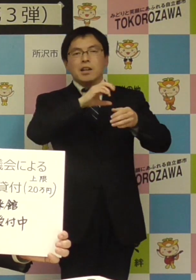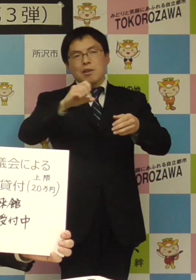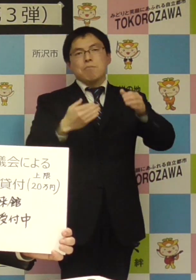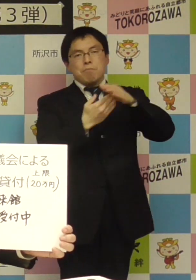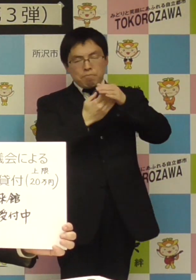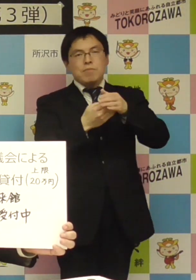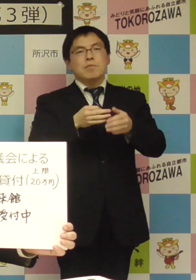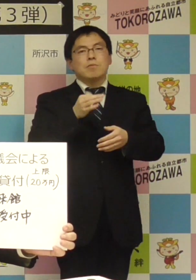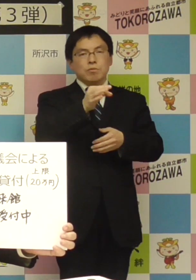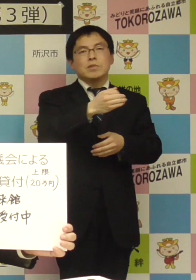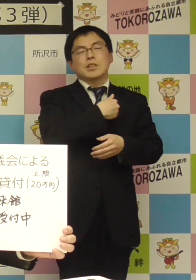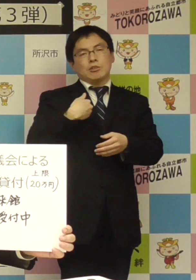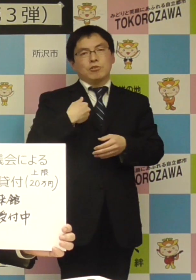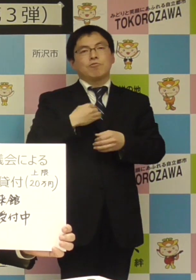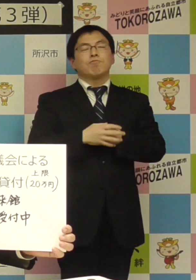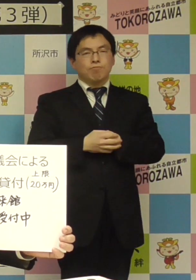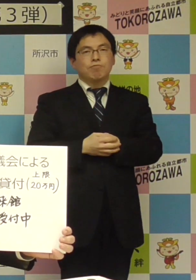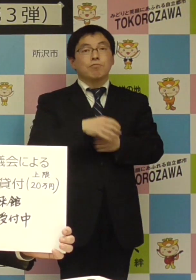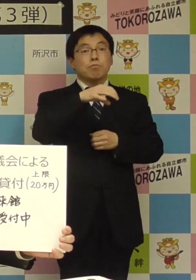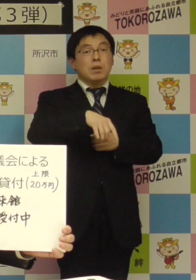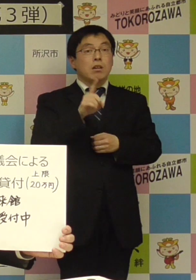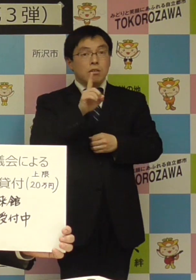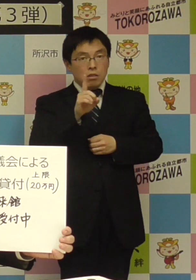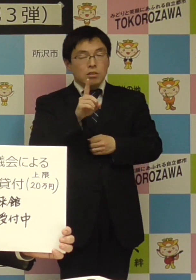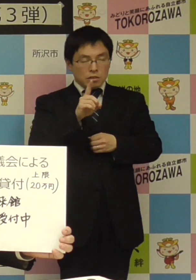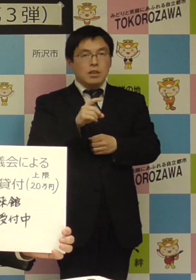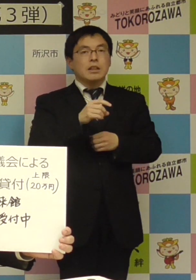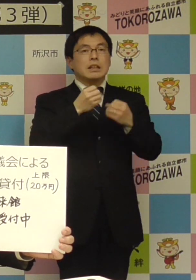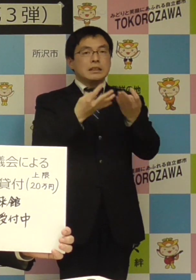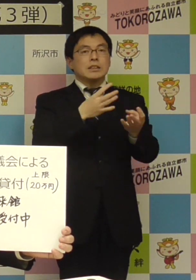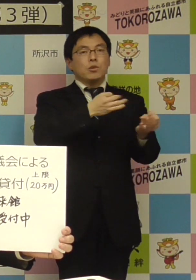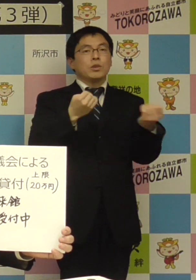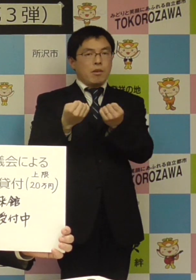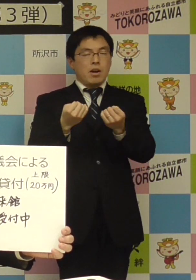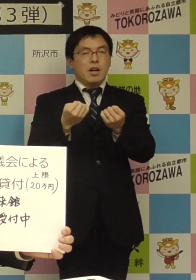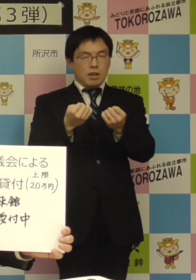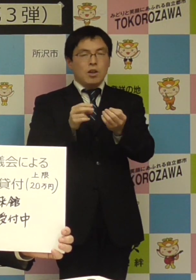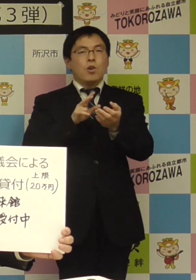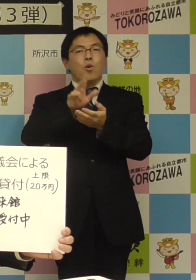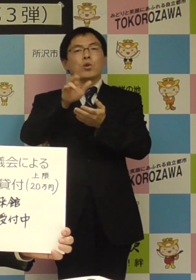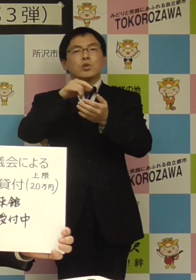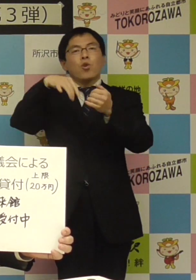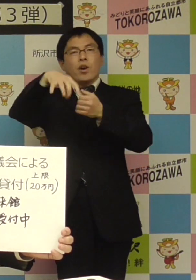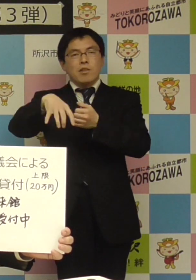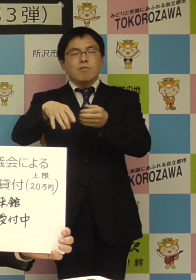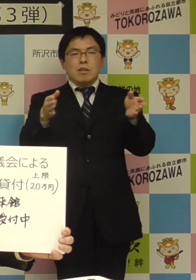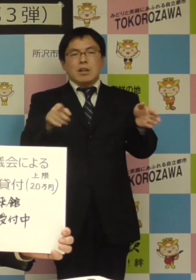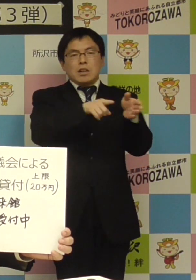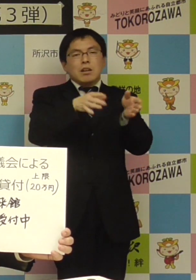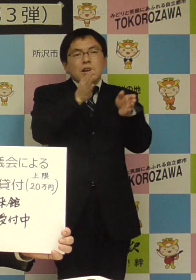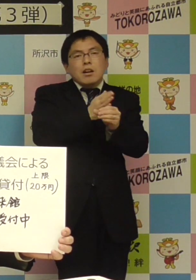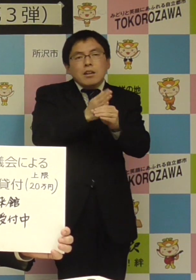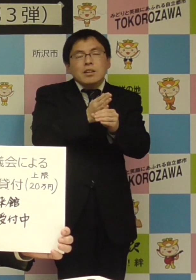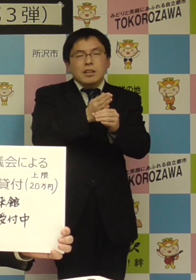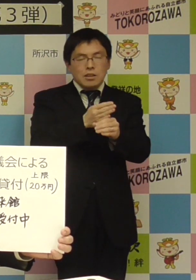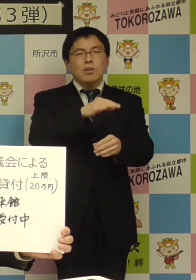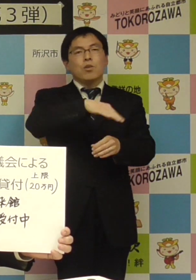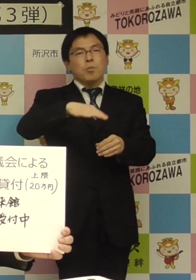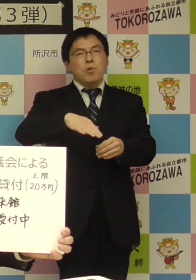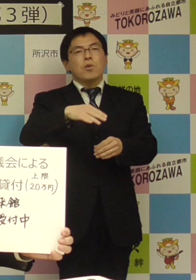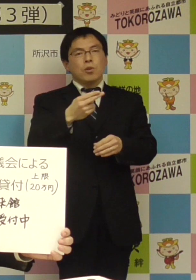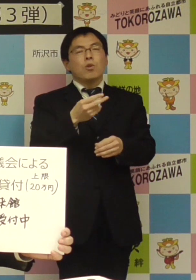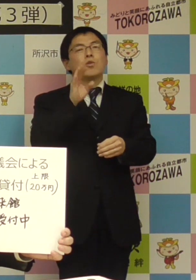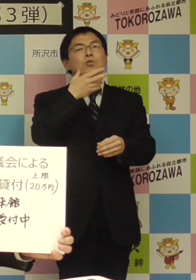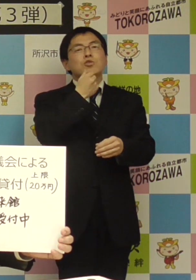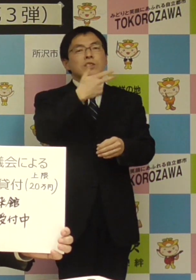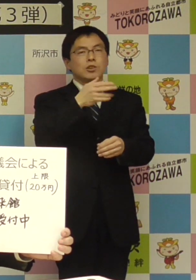。場所は新所沢と航空公園駅の間、子どもと福祉の未